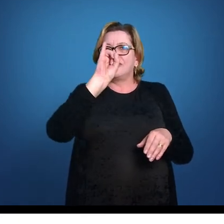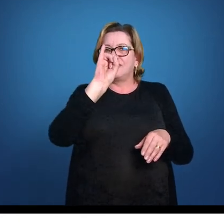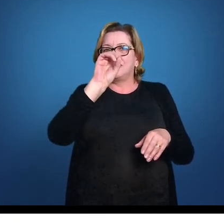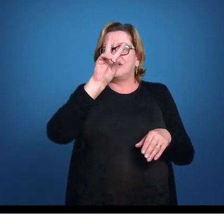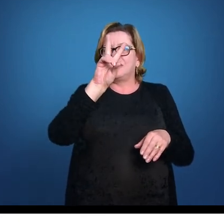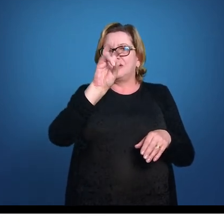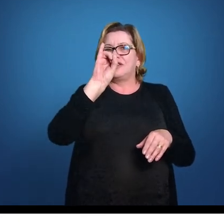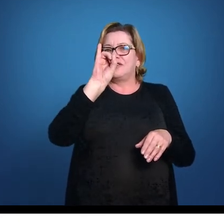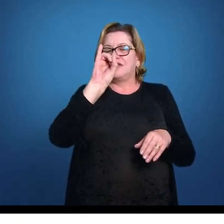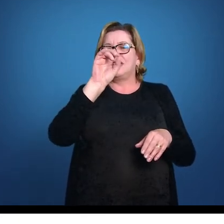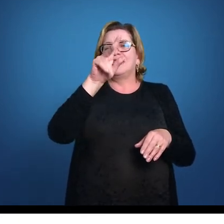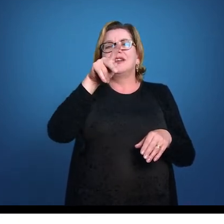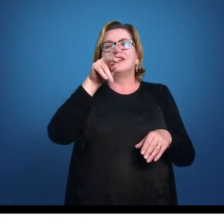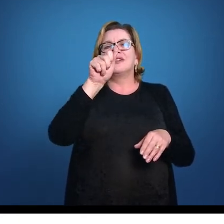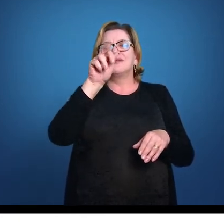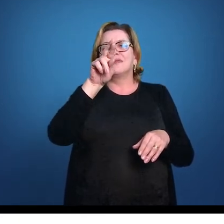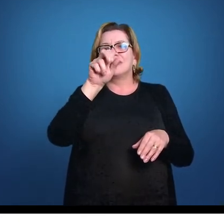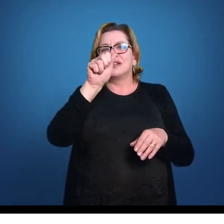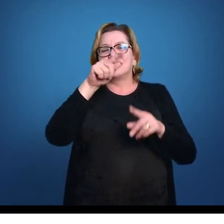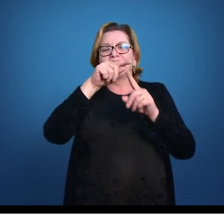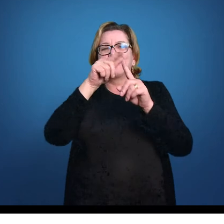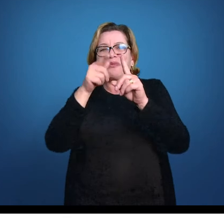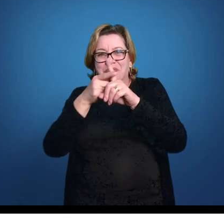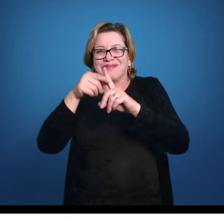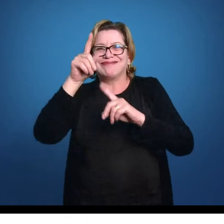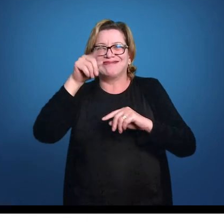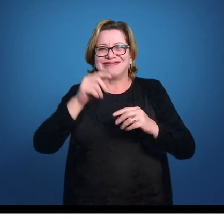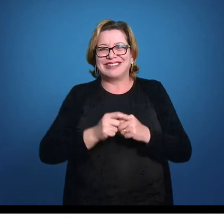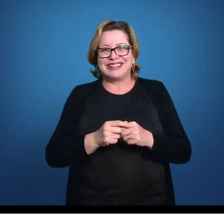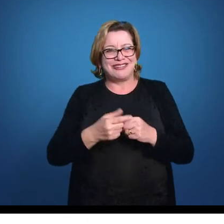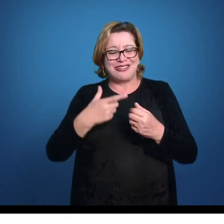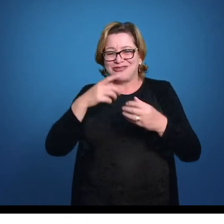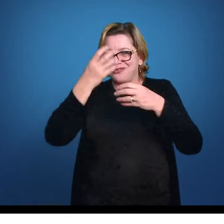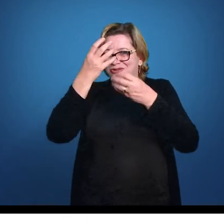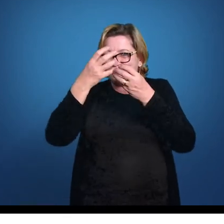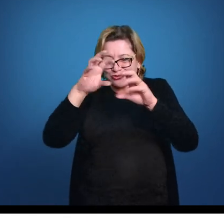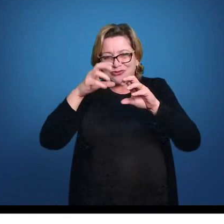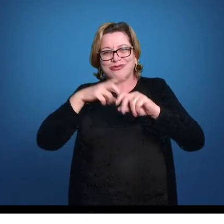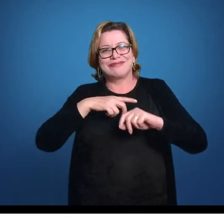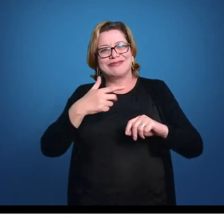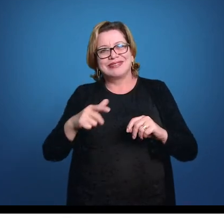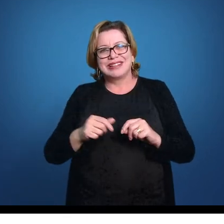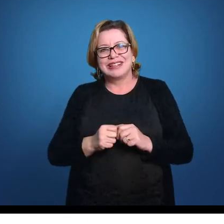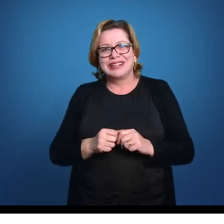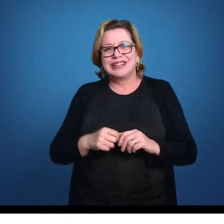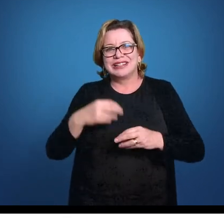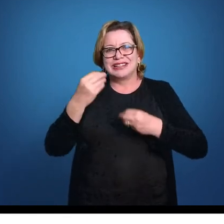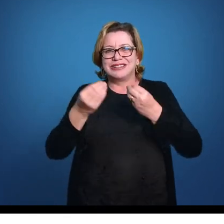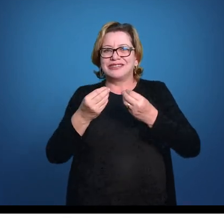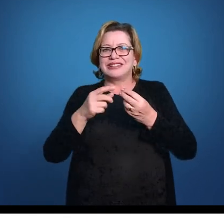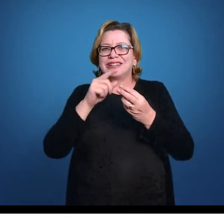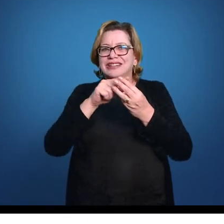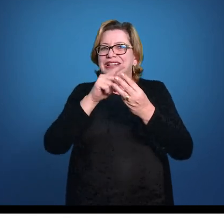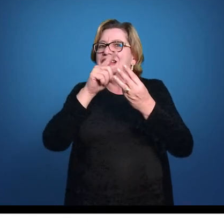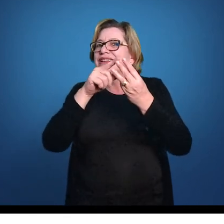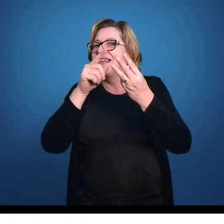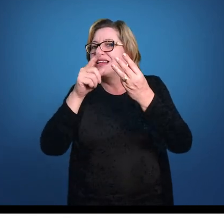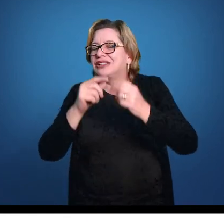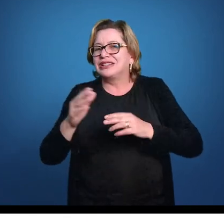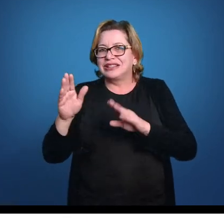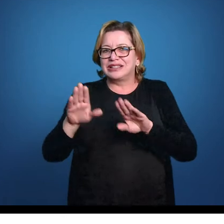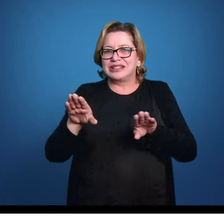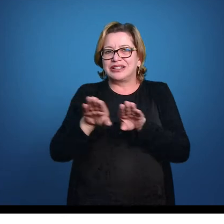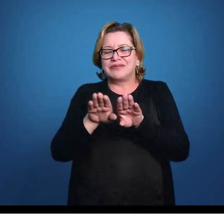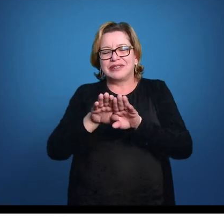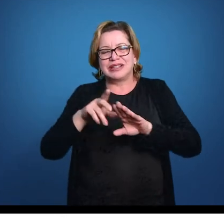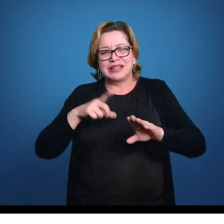parem os filhotinhos vivos, ou seja, não botam os ovos. E existem três tipos de viviparidade ainda nesses condrites, nesses